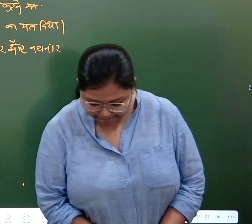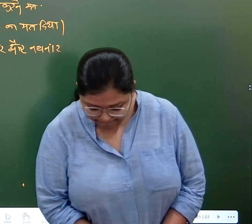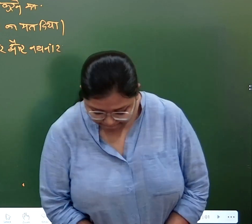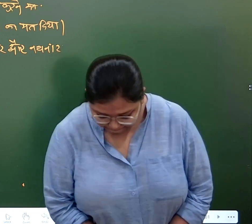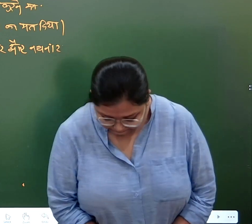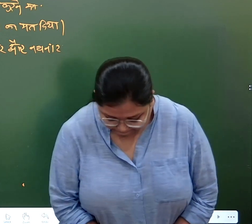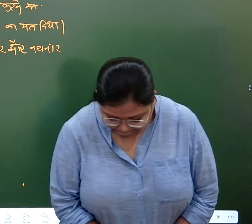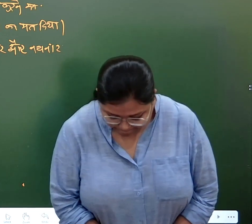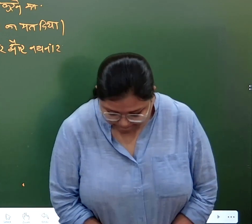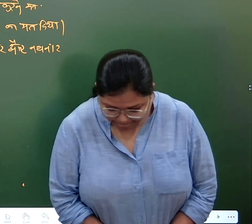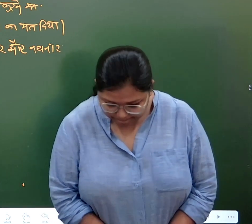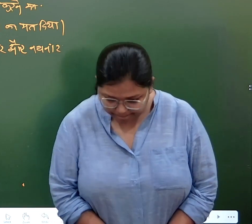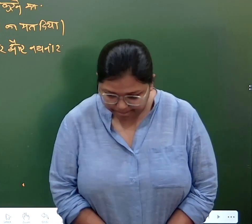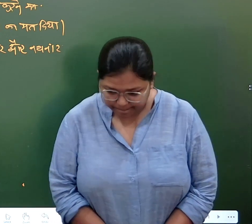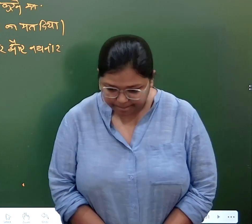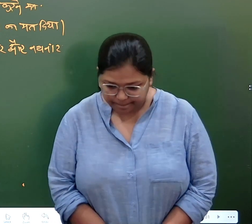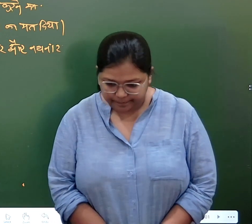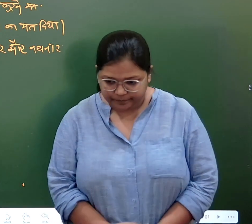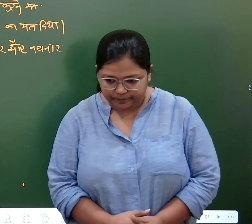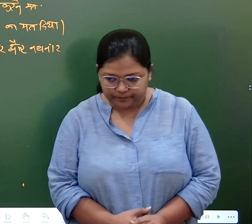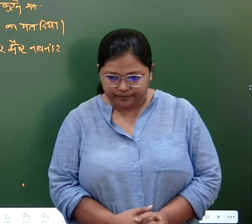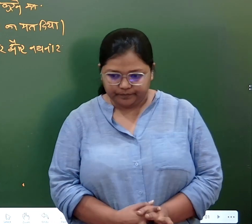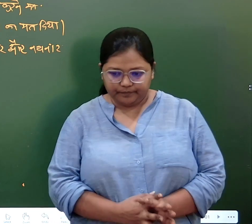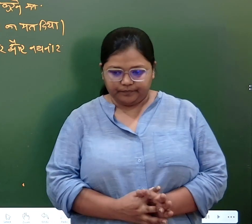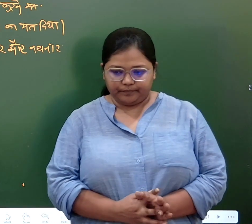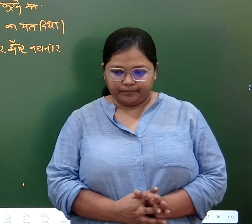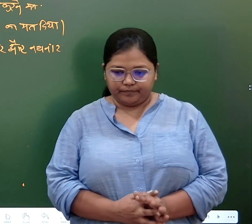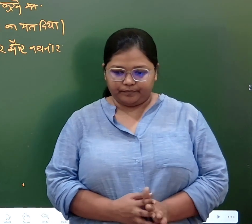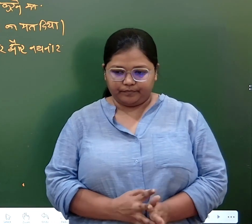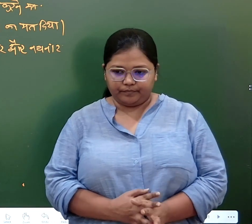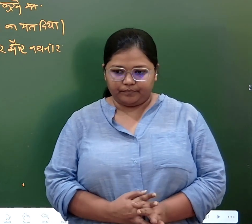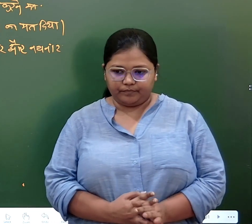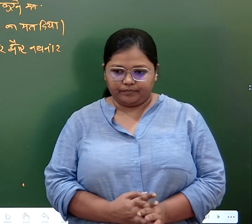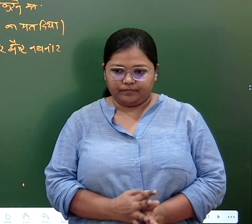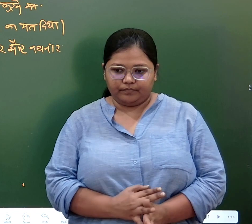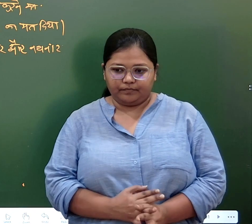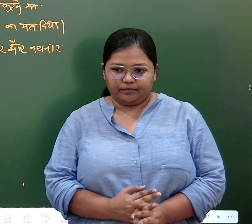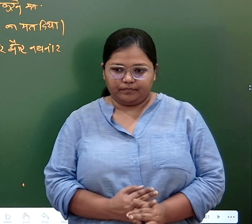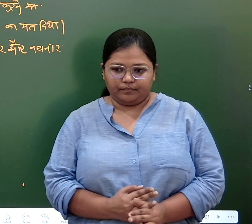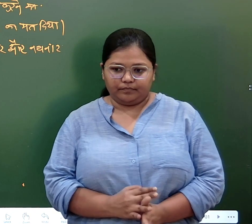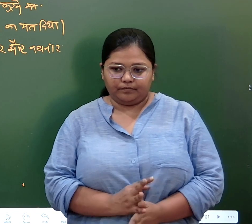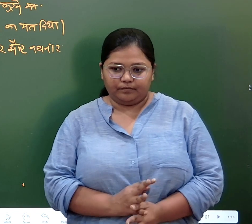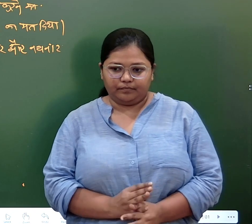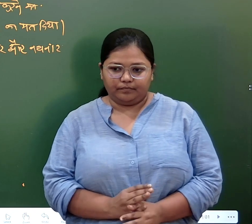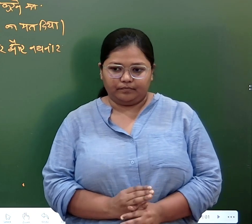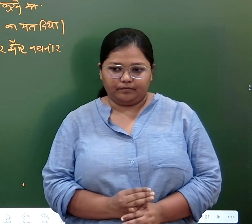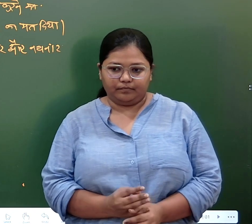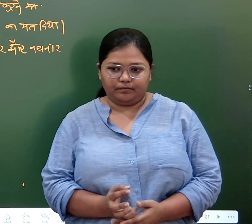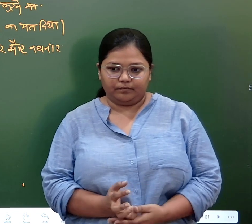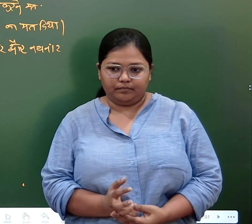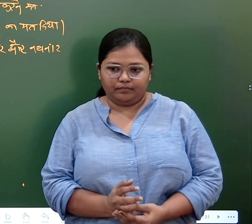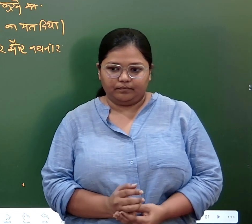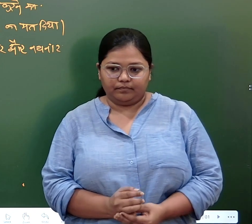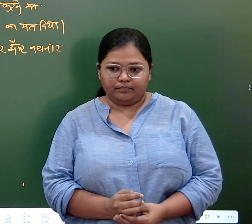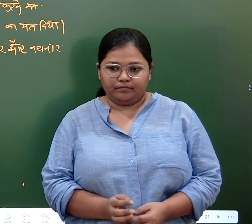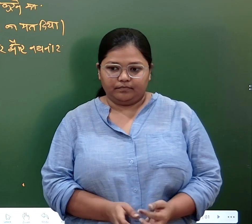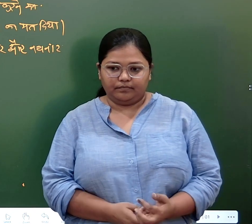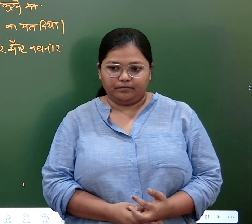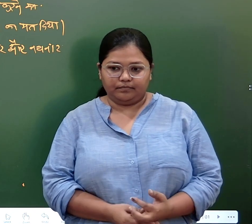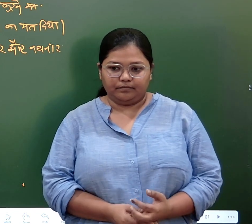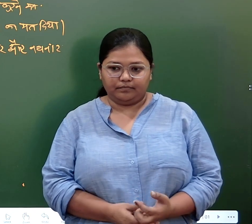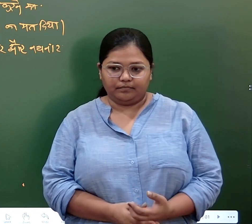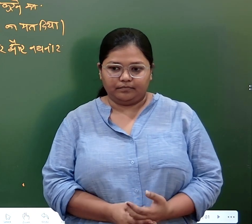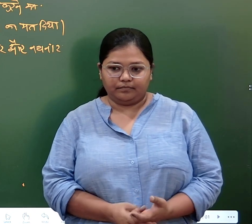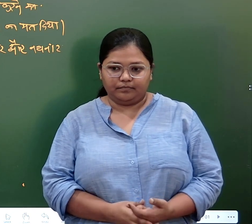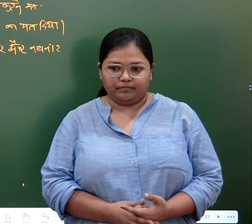कृष्ण भक्त है, और नैनार मतलब वो जो शिव भक्त है। ठीक, तो